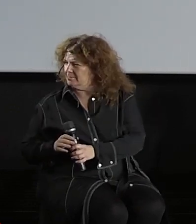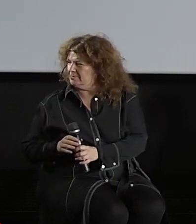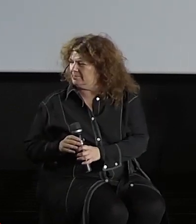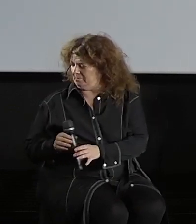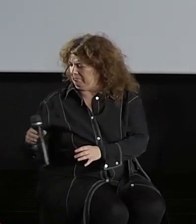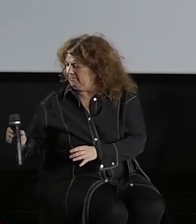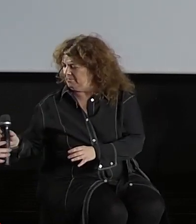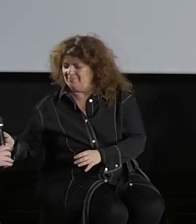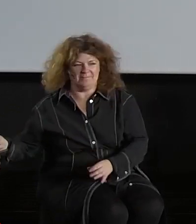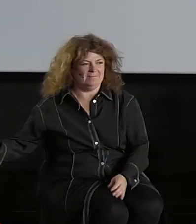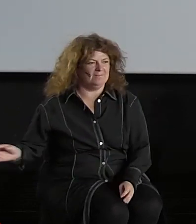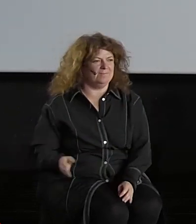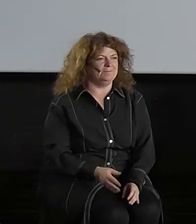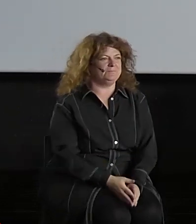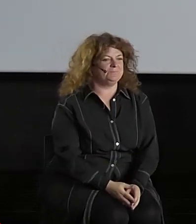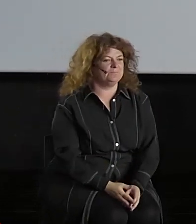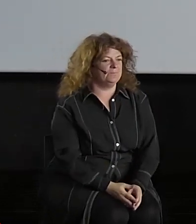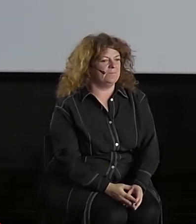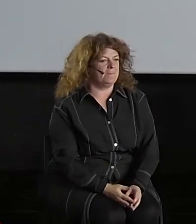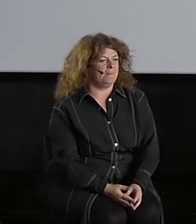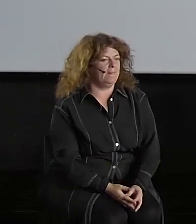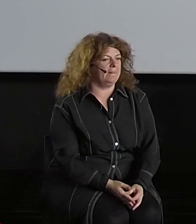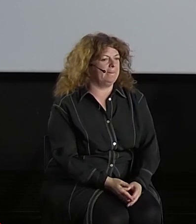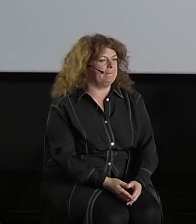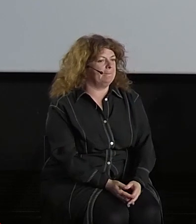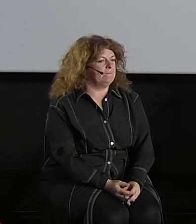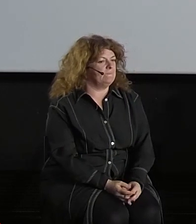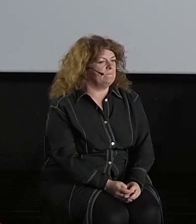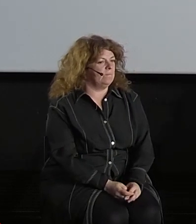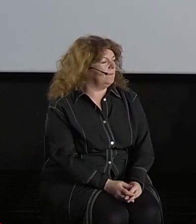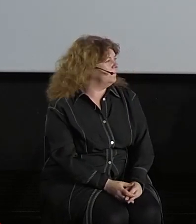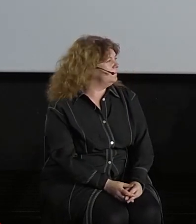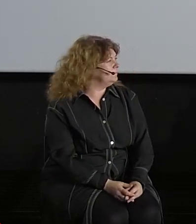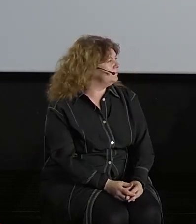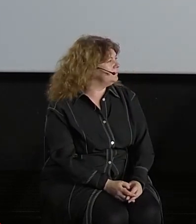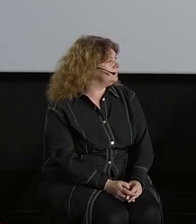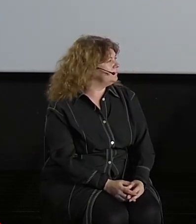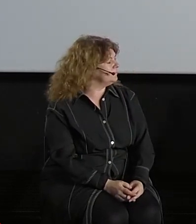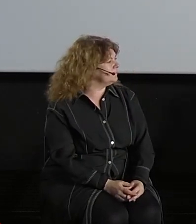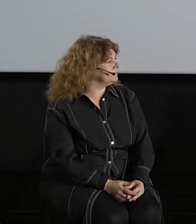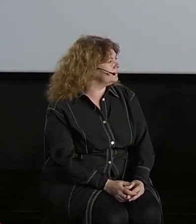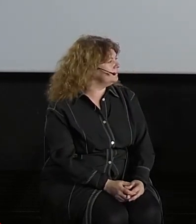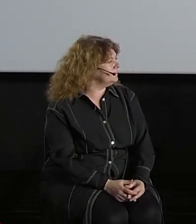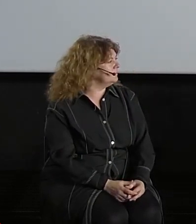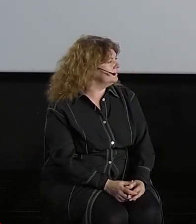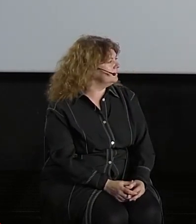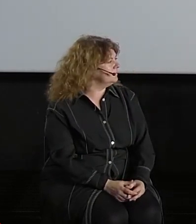realidad dura claro Helen Keller tuvo mucha o sea fue una mujer privilegiada